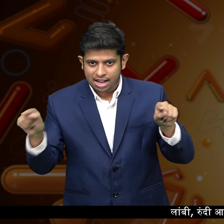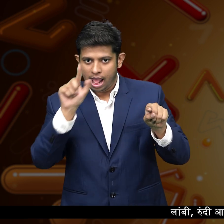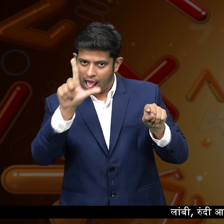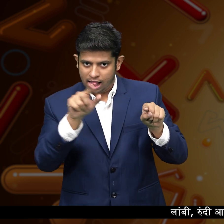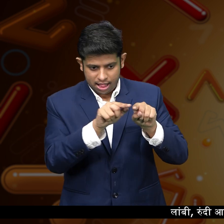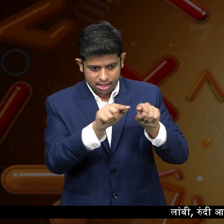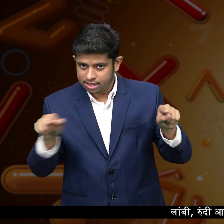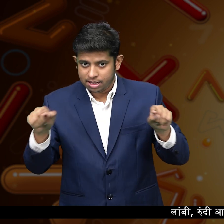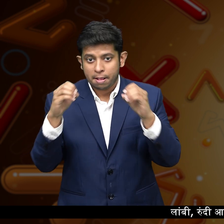येते.